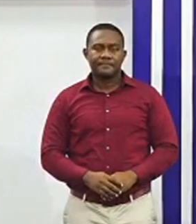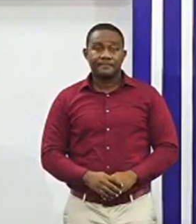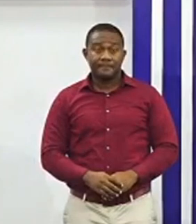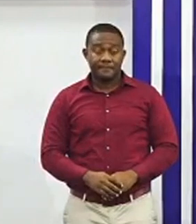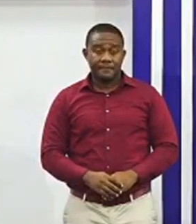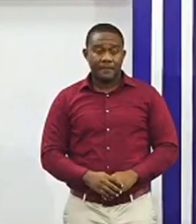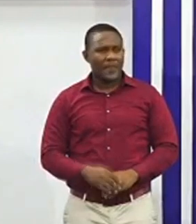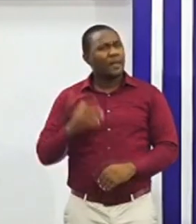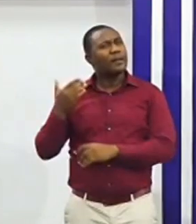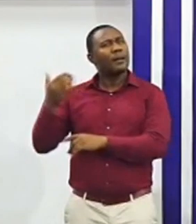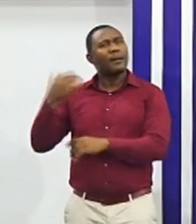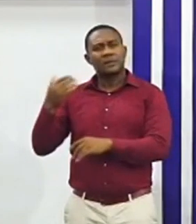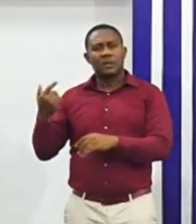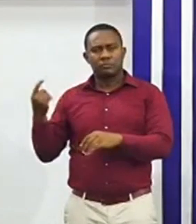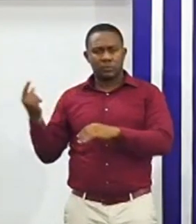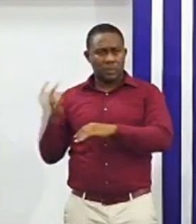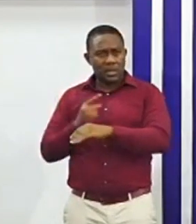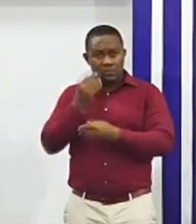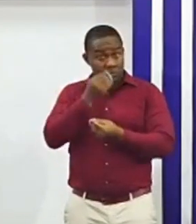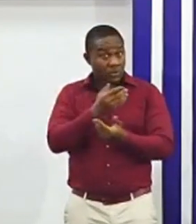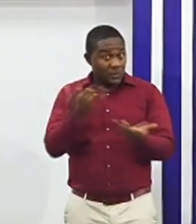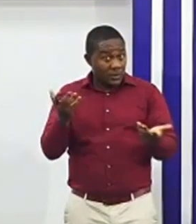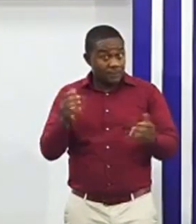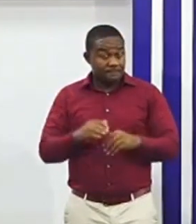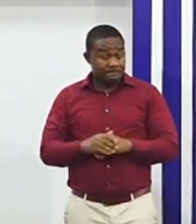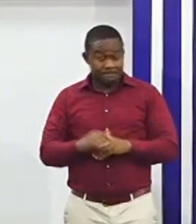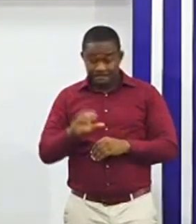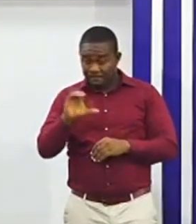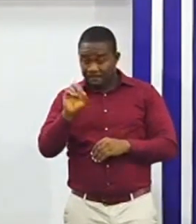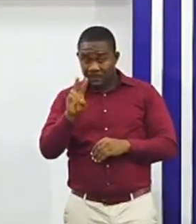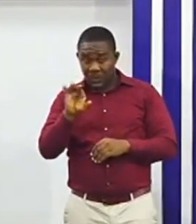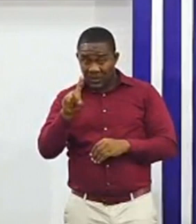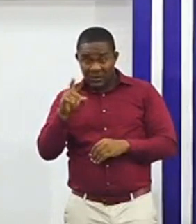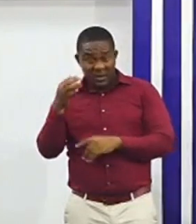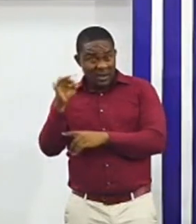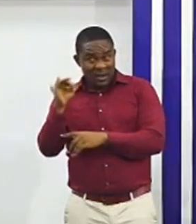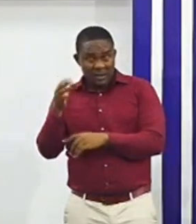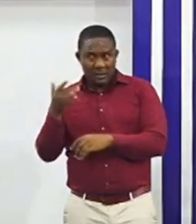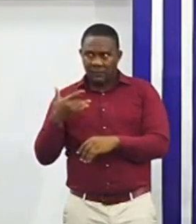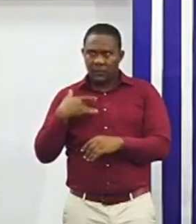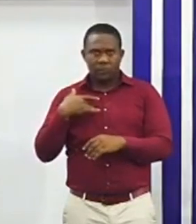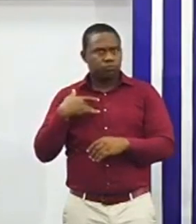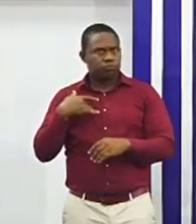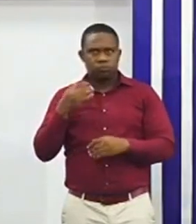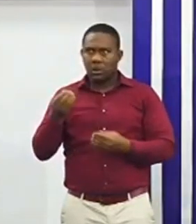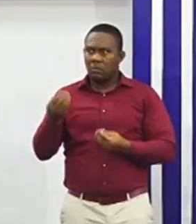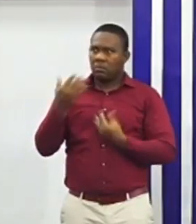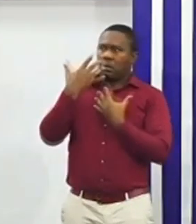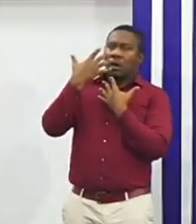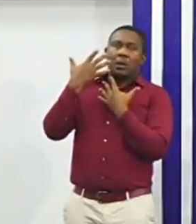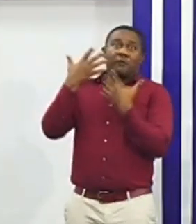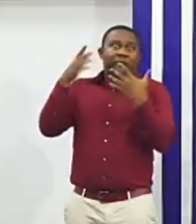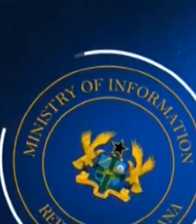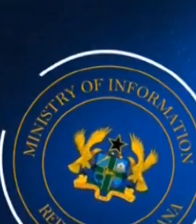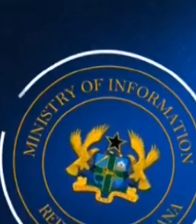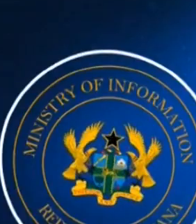COVID-19 baaloŋ ŋa ba wuli ka fuu wa nyɔge a baaloŋ funa kpi la. Lɛnso yai ka te naŋ tuuro a sobie na ba naŋ biŋ a ko te.